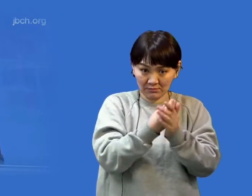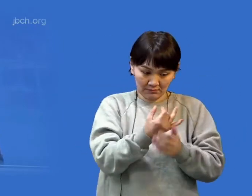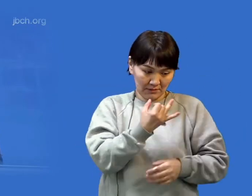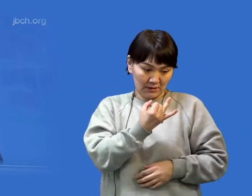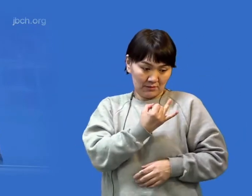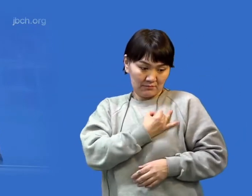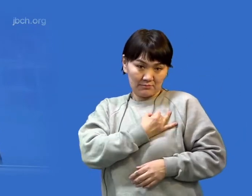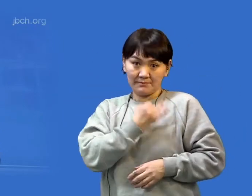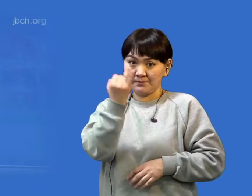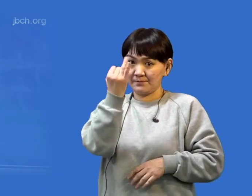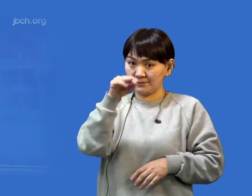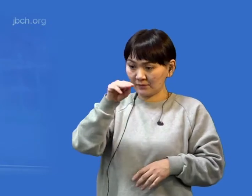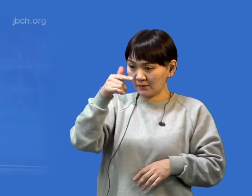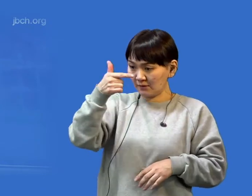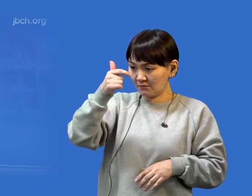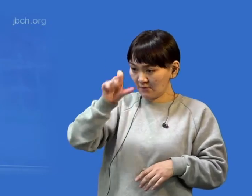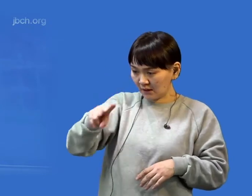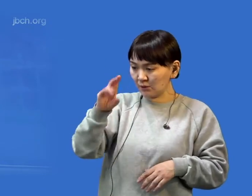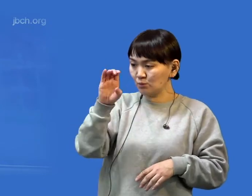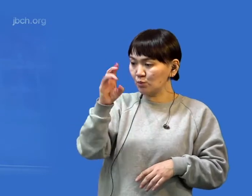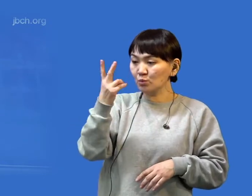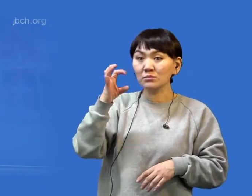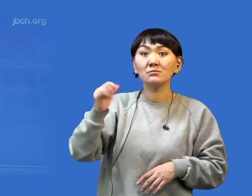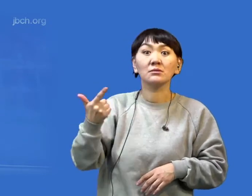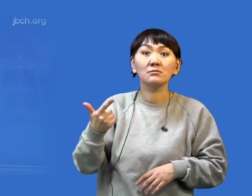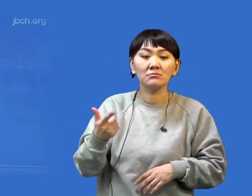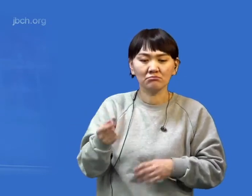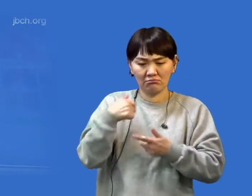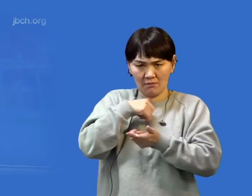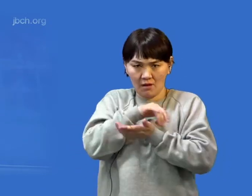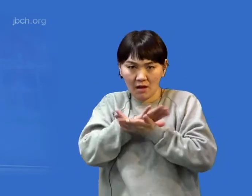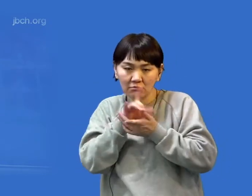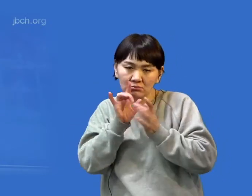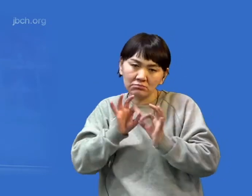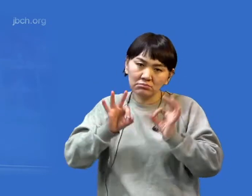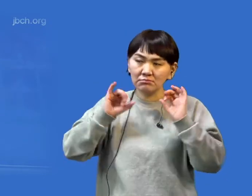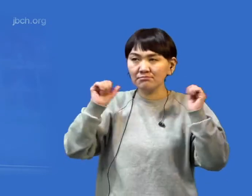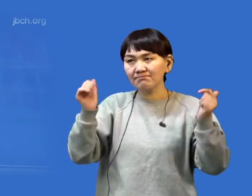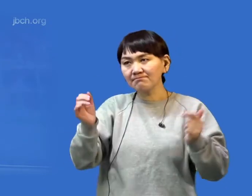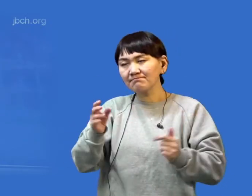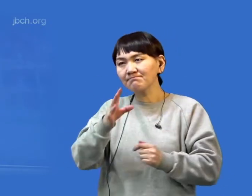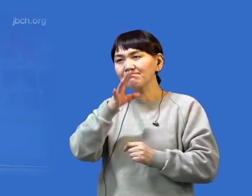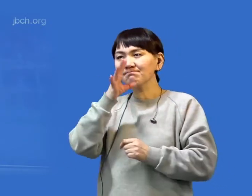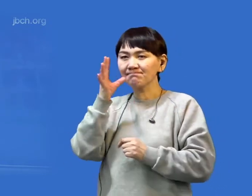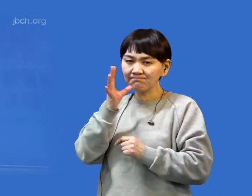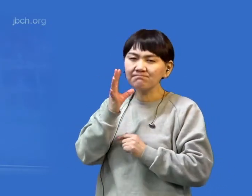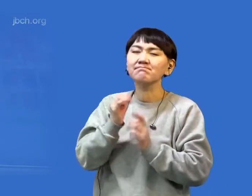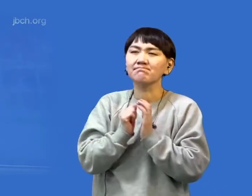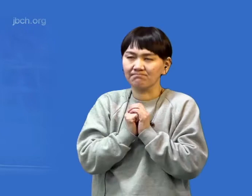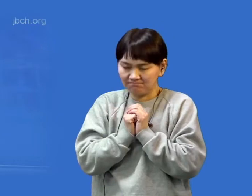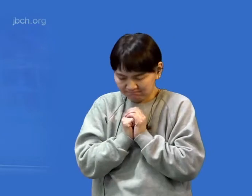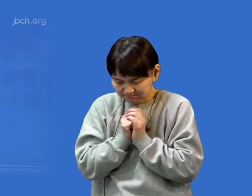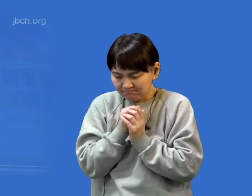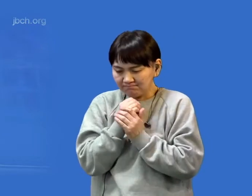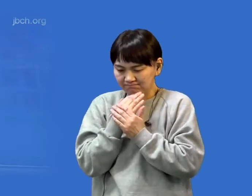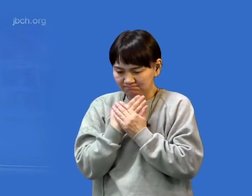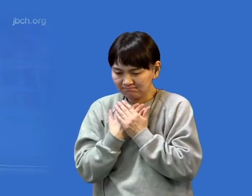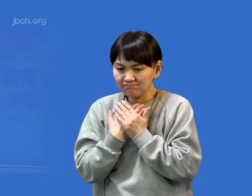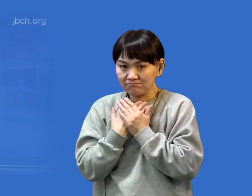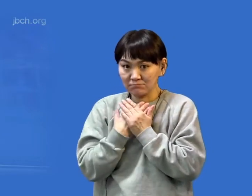сүсэг дүртэй гэдэг чинь. Оо, өстэй. Ариун байгаад л магтан дуудулаад, залбираад л энийг мөргөл үлдэн